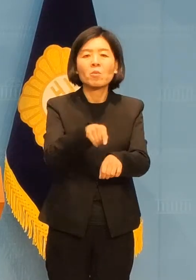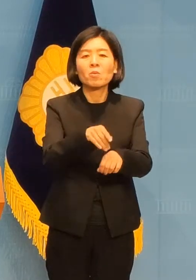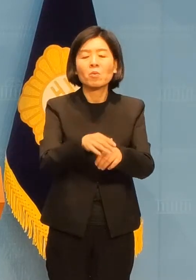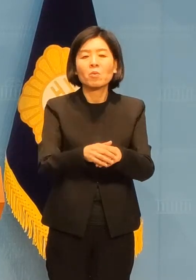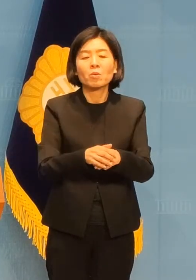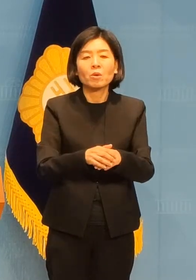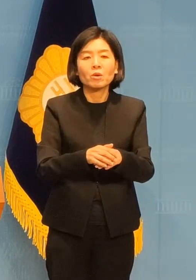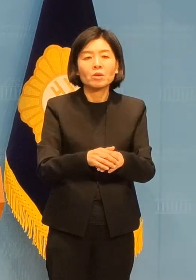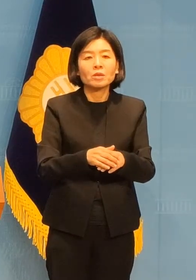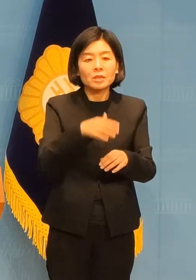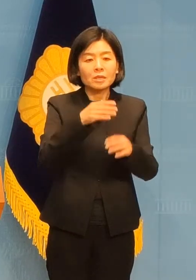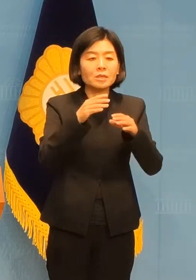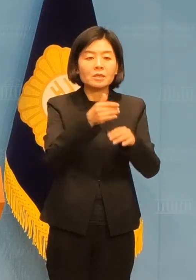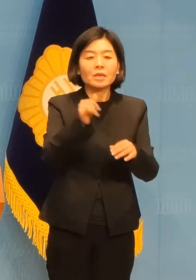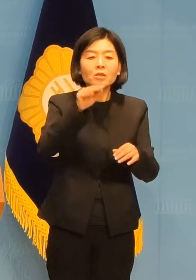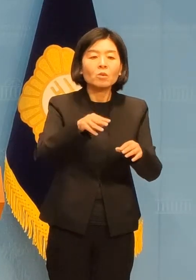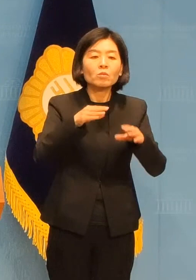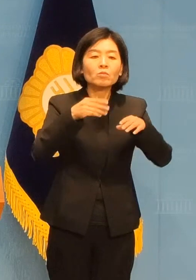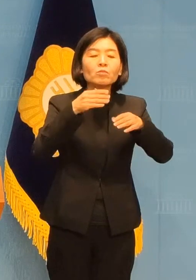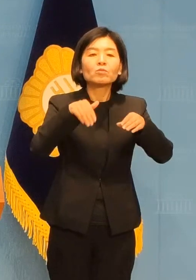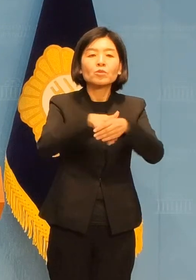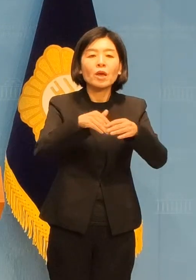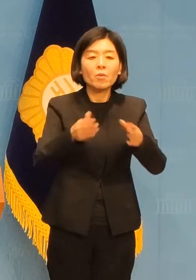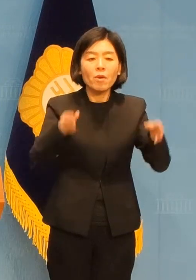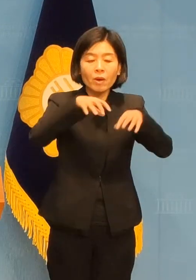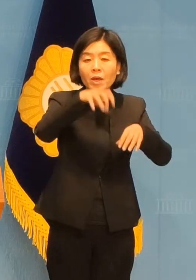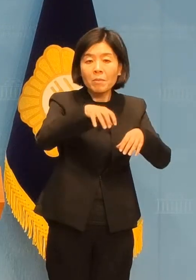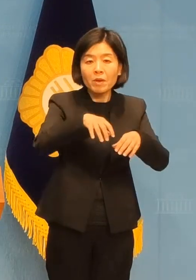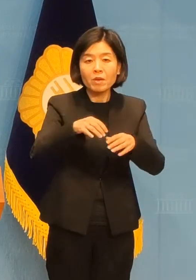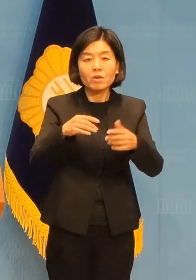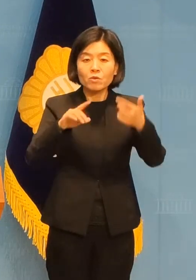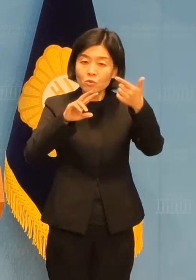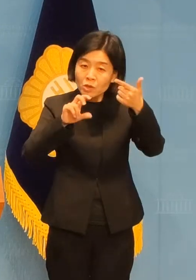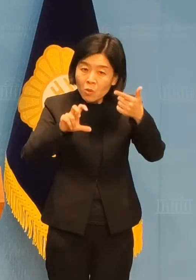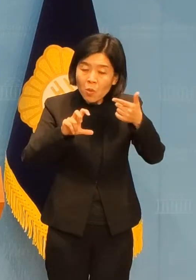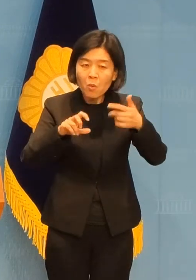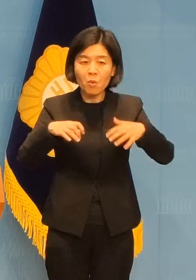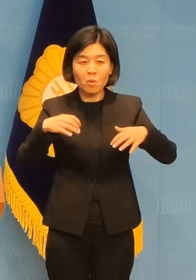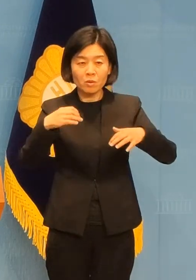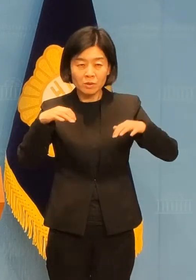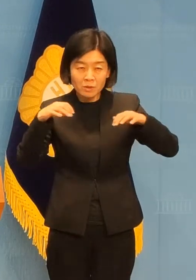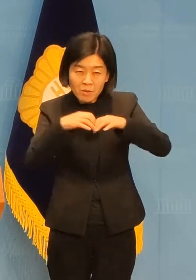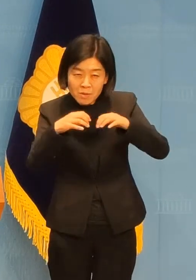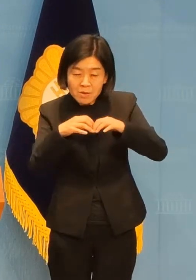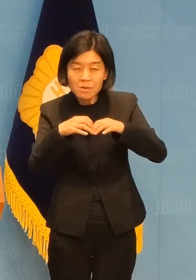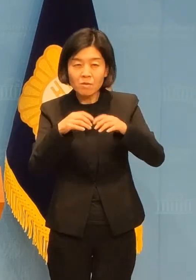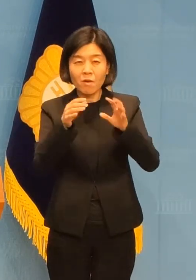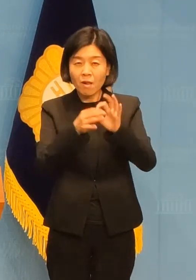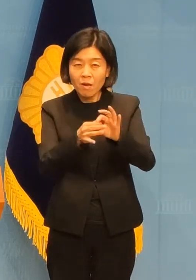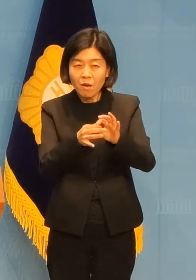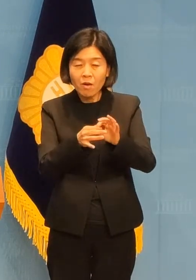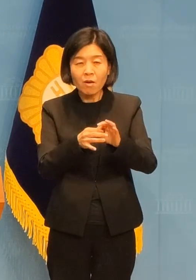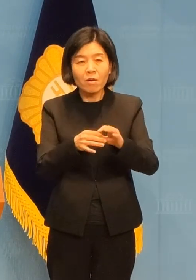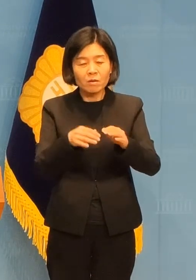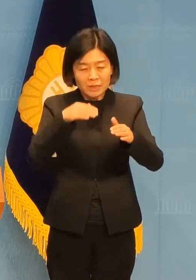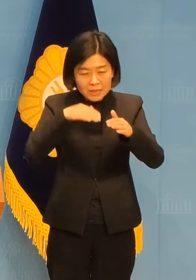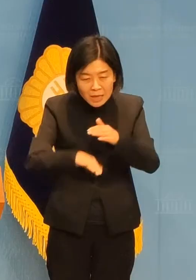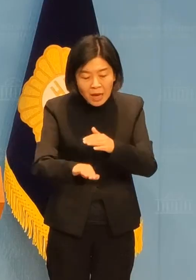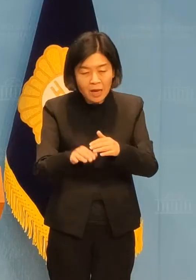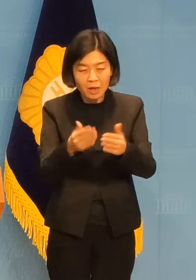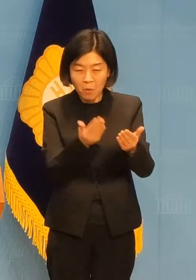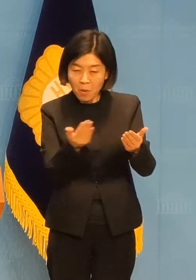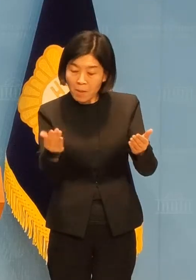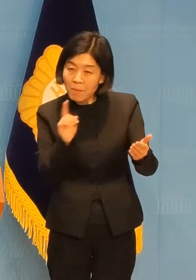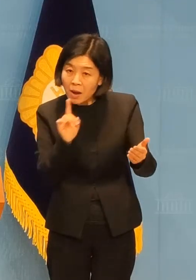6.25 참전국 상징 돌기둥을 세우고 지하에 전시 공간을 만들겠다고 한다. 4.19 혁명 때부터